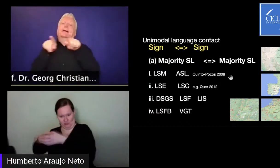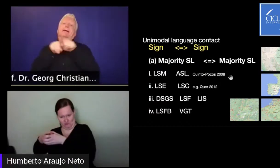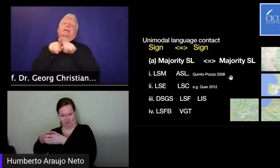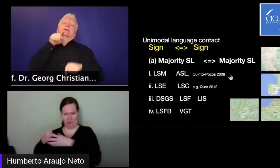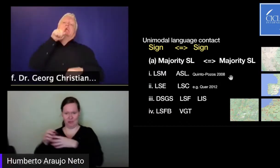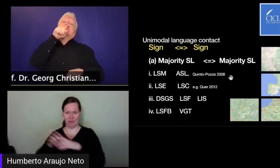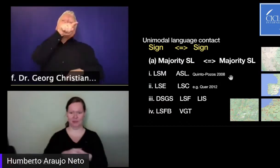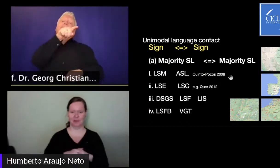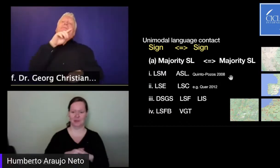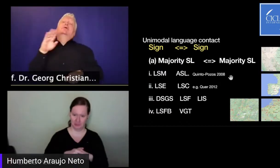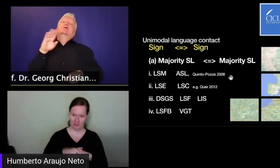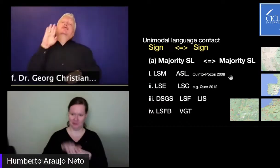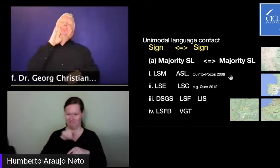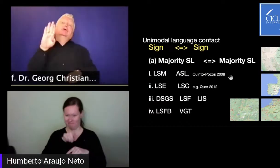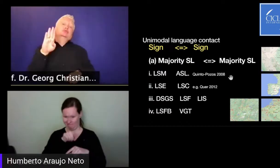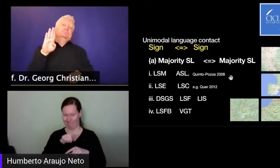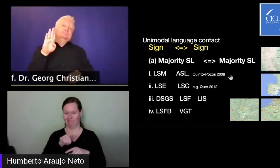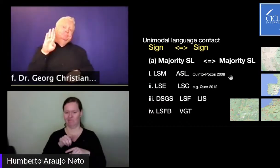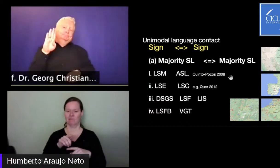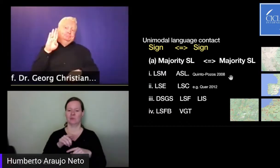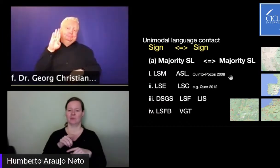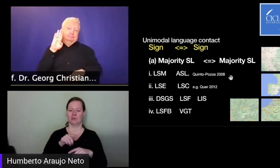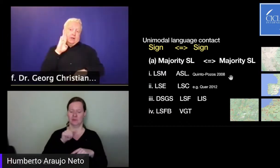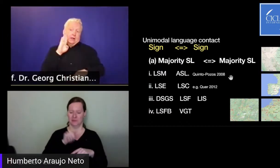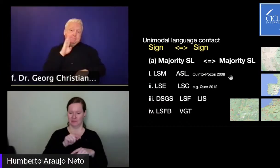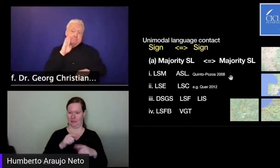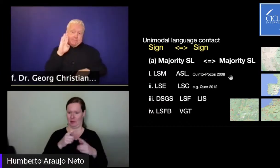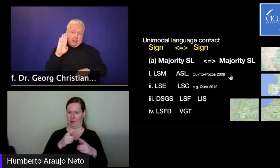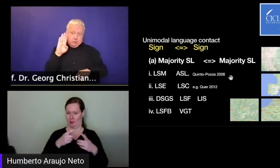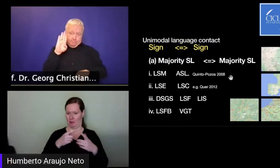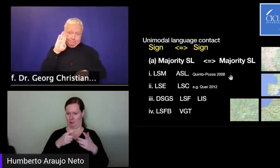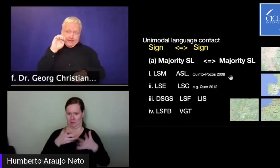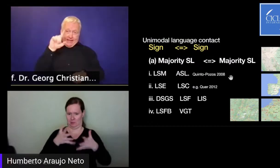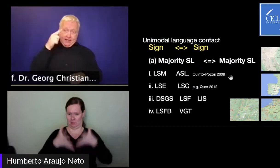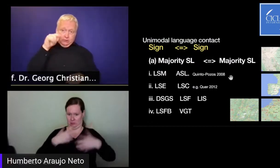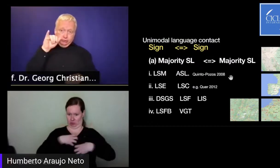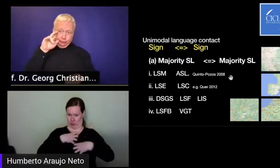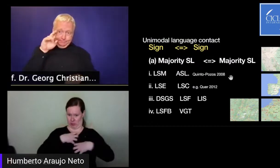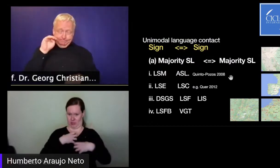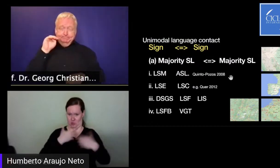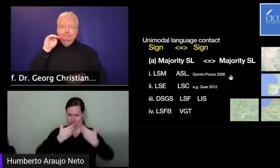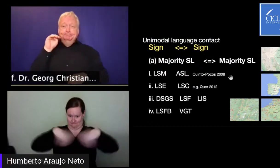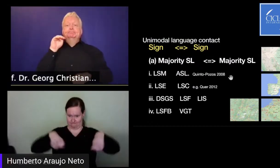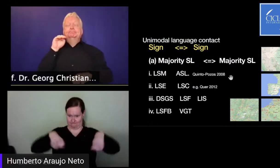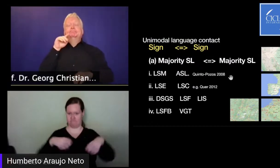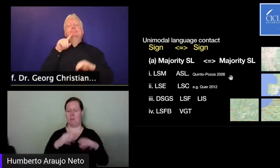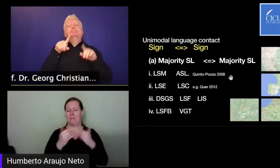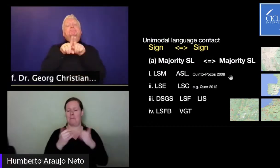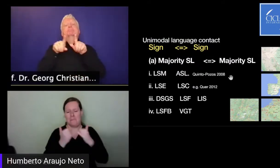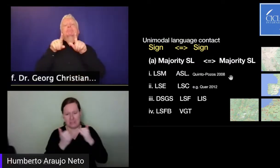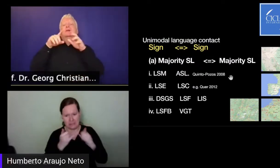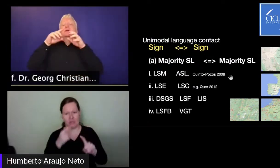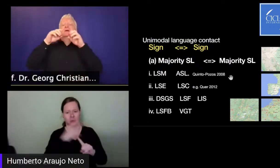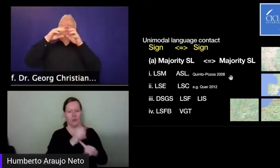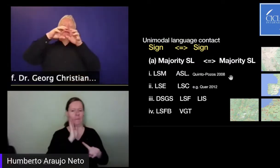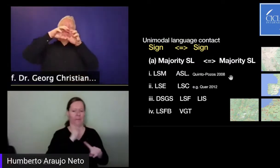Então, observe que pela proximidade dessas regiões você consegue observar esses cruzamentos,